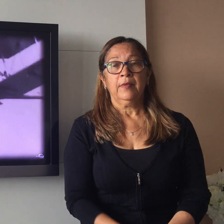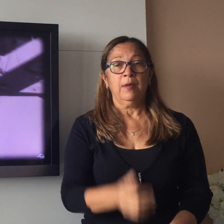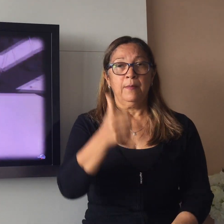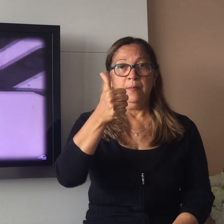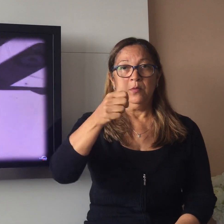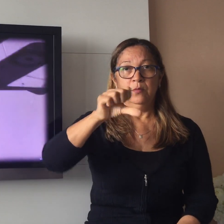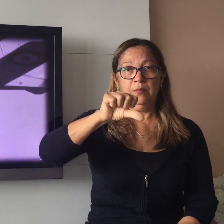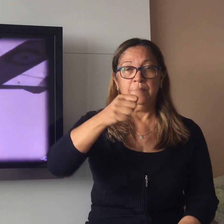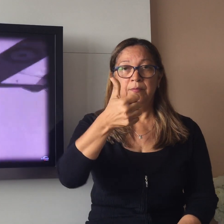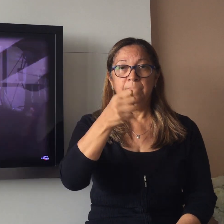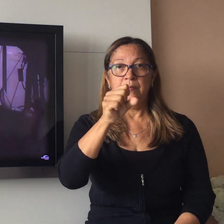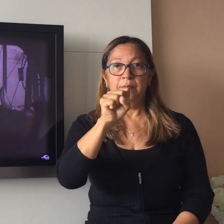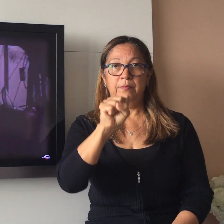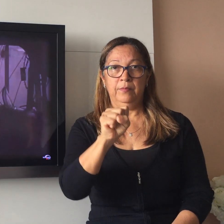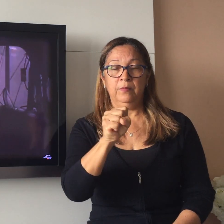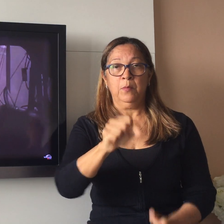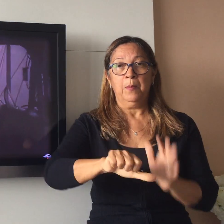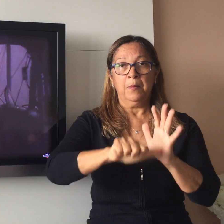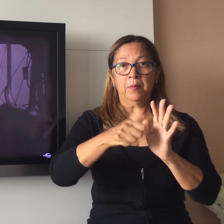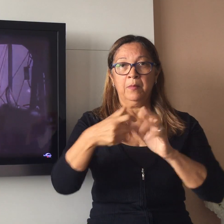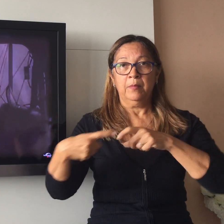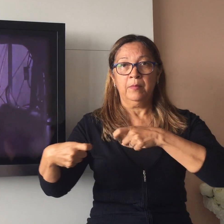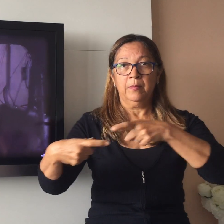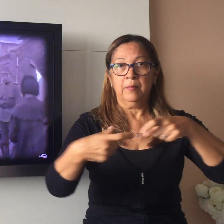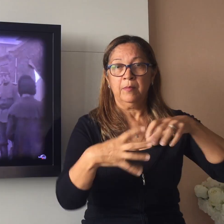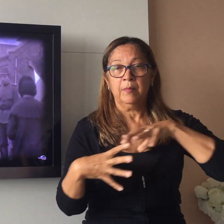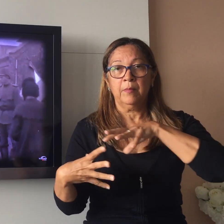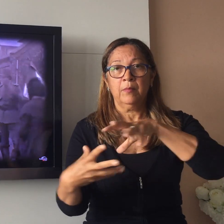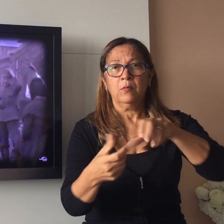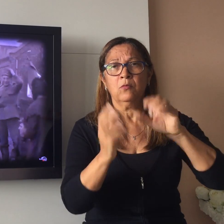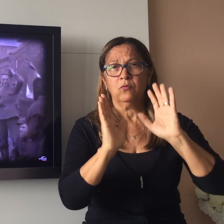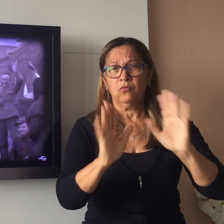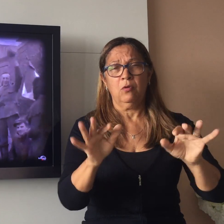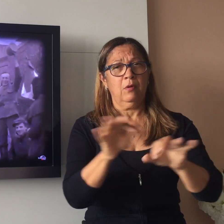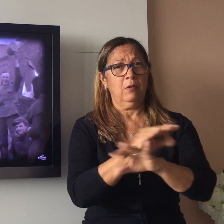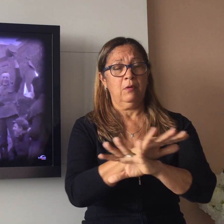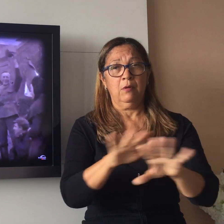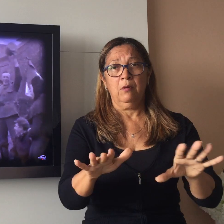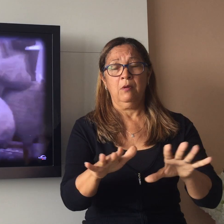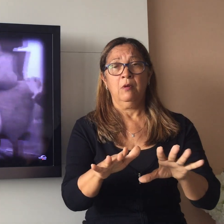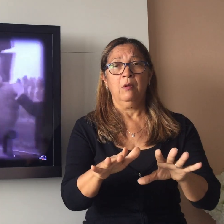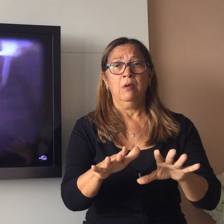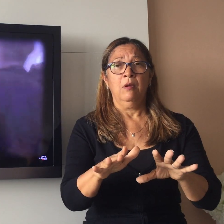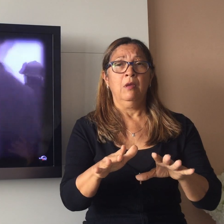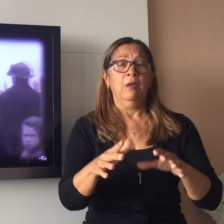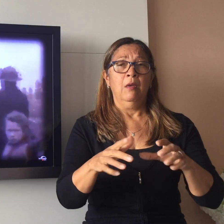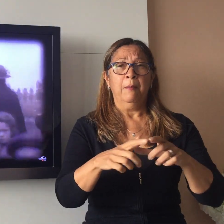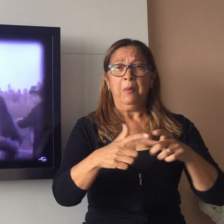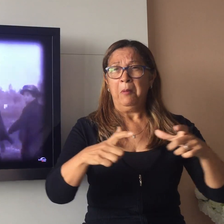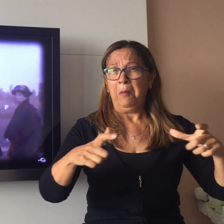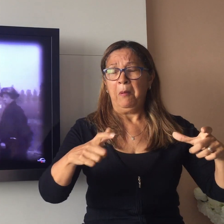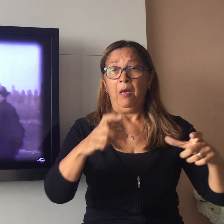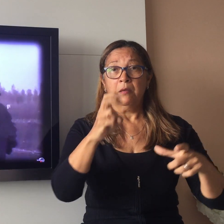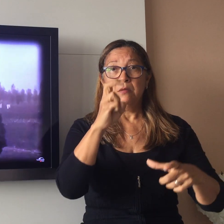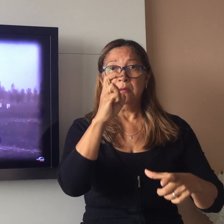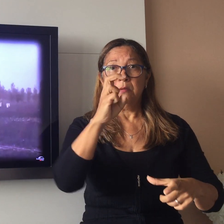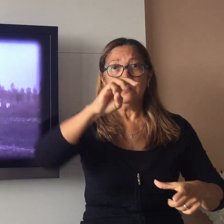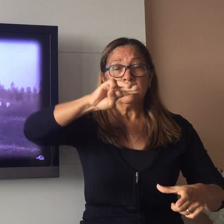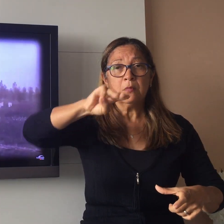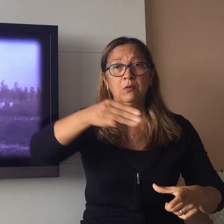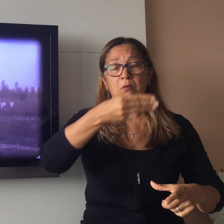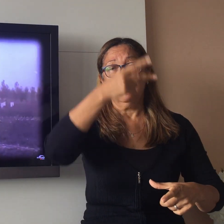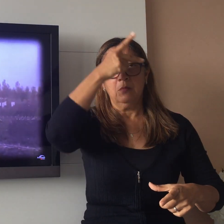Em 1918, a Primeira Grande Guerra Mundial estava acabando, deixando um saldo de mais de 5 milhões